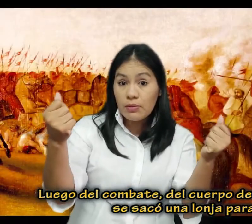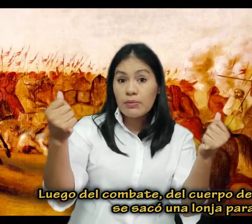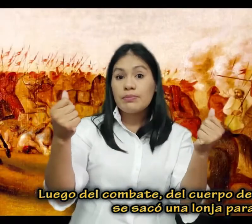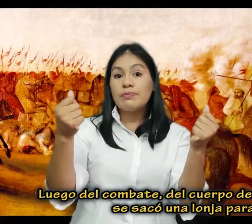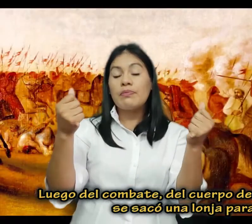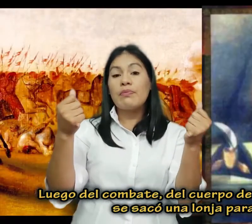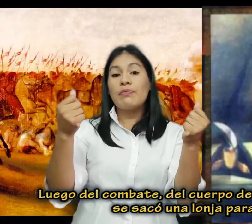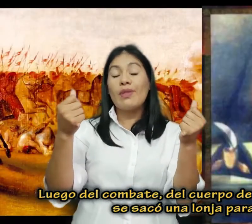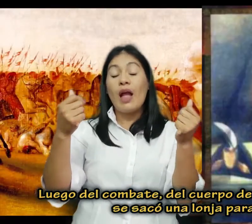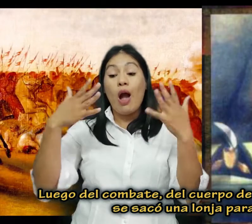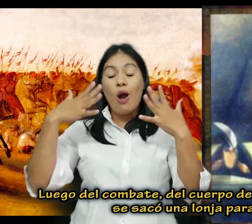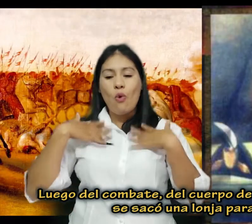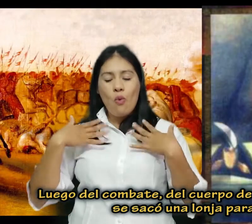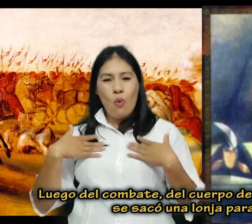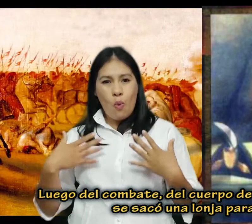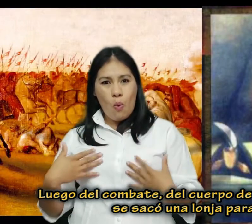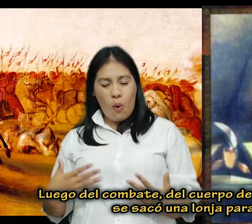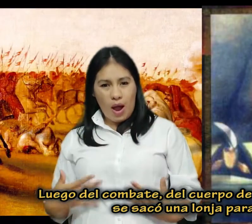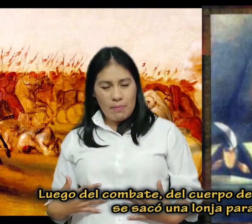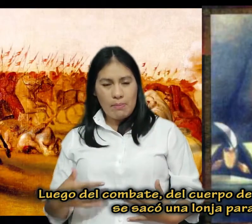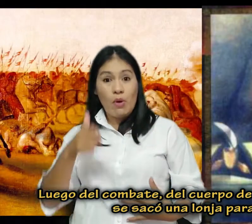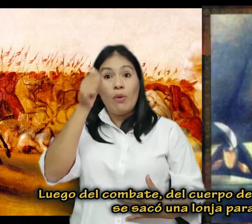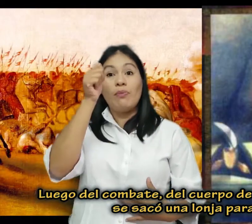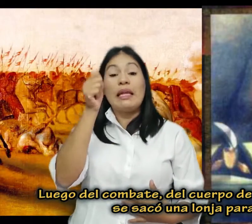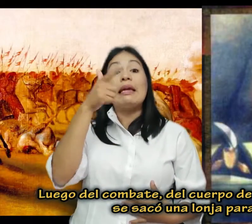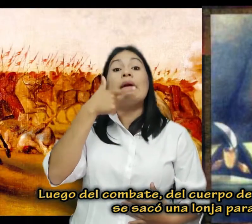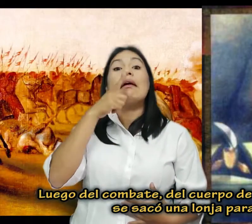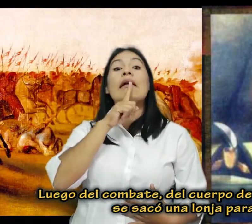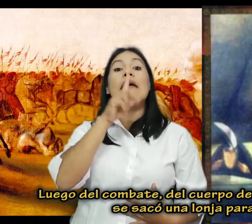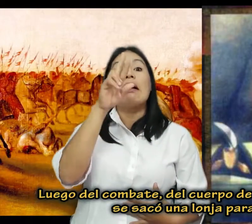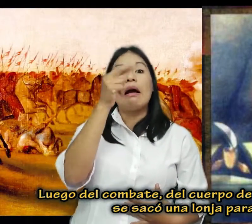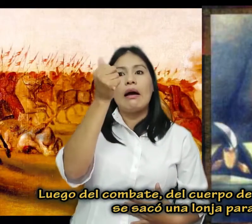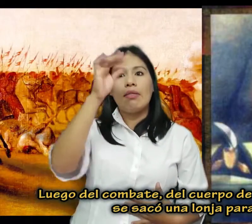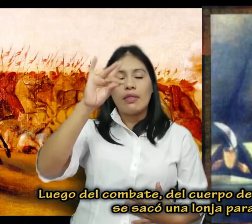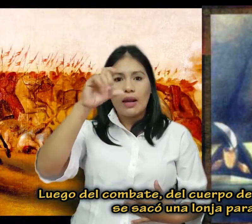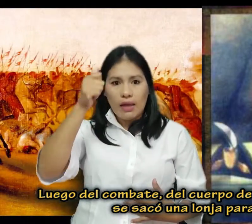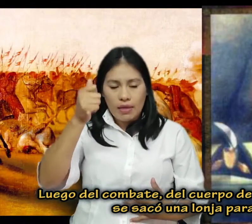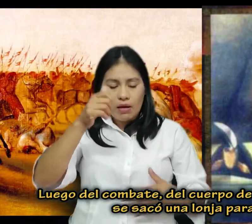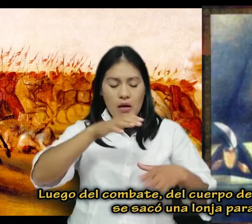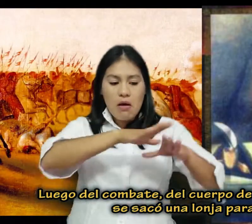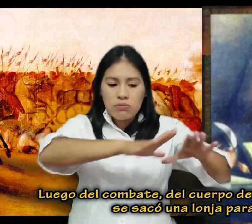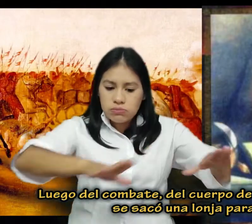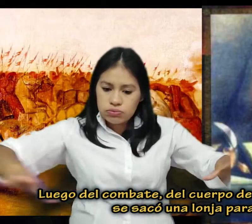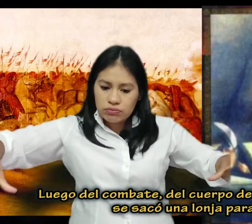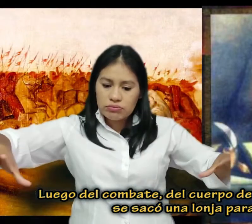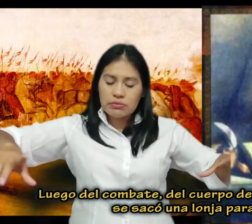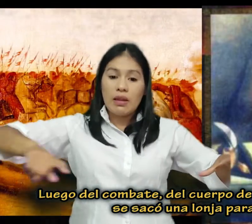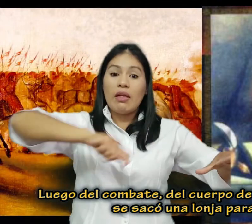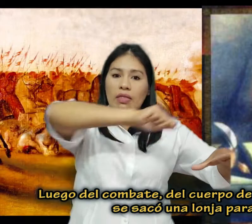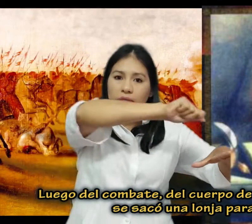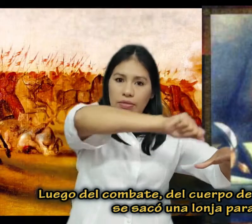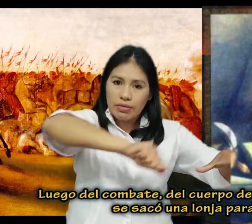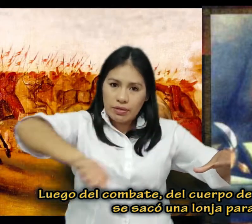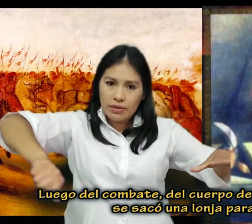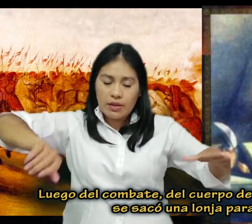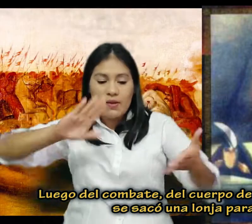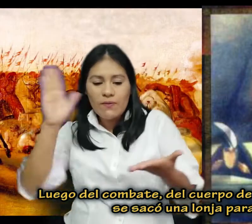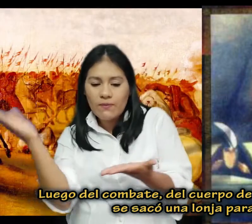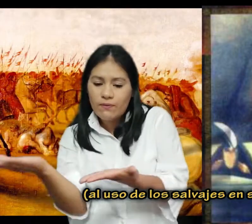Luego del combate, del cuerpo de Verón de Estrada, se sacó una lonja para maneas,